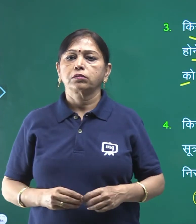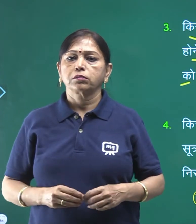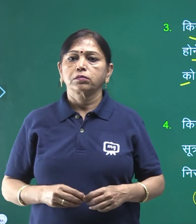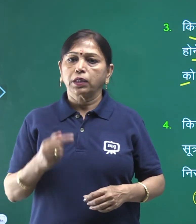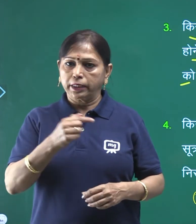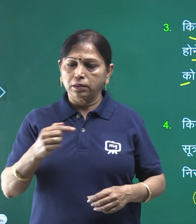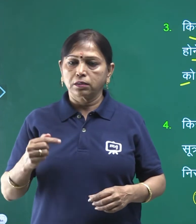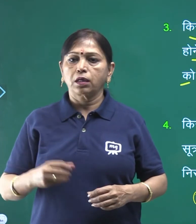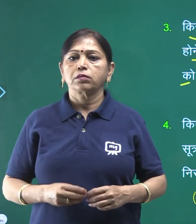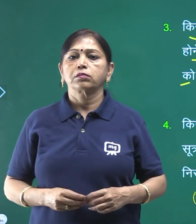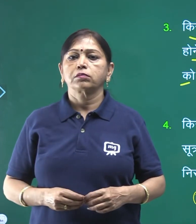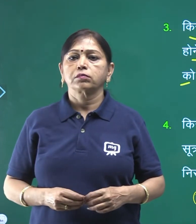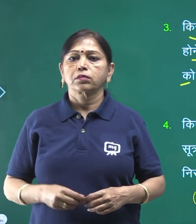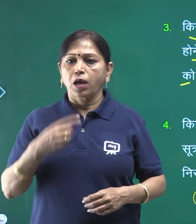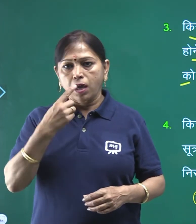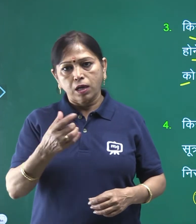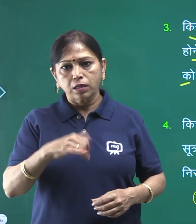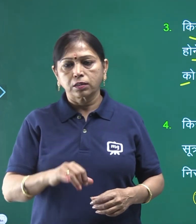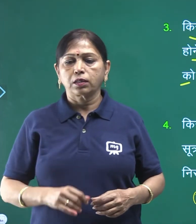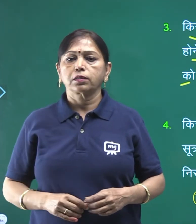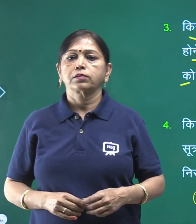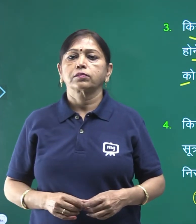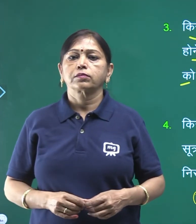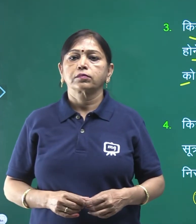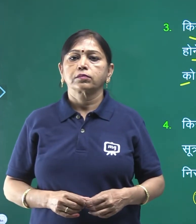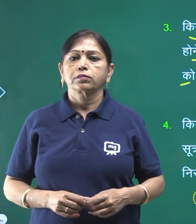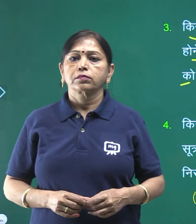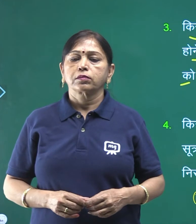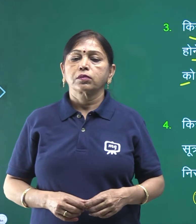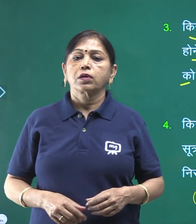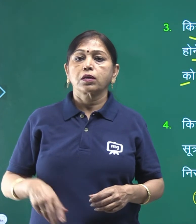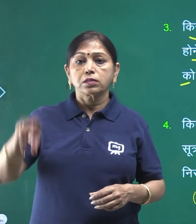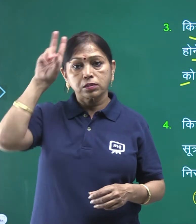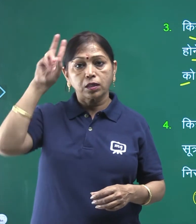रिक्त स्थान कहते हैं। संयोजकता